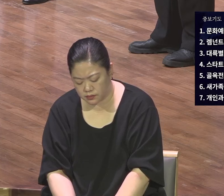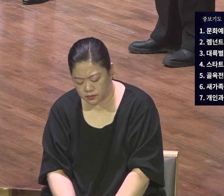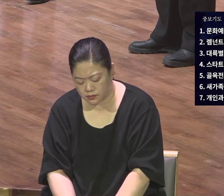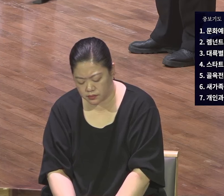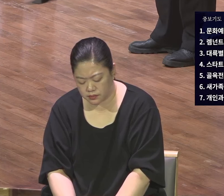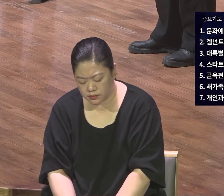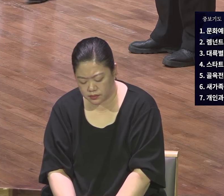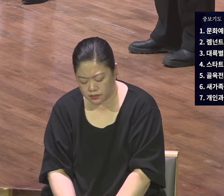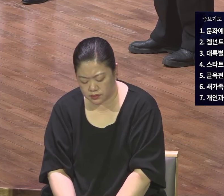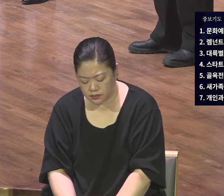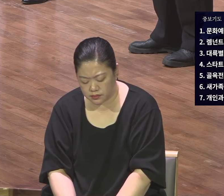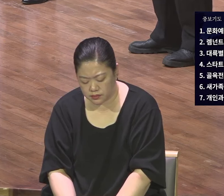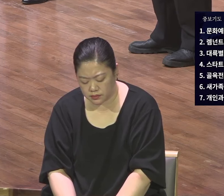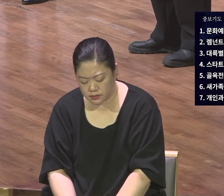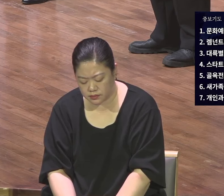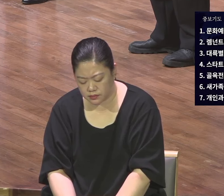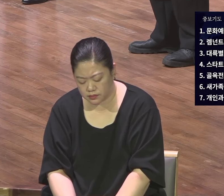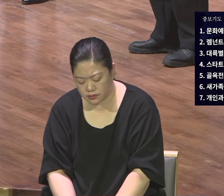우리 교육자들과